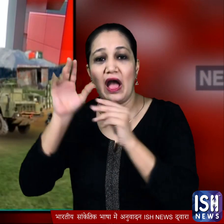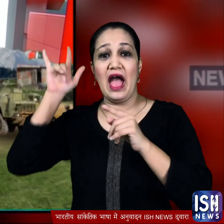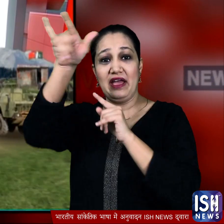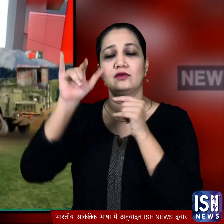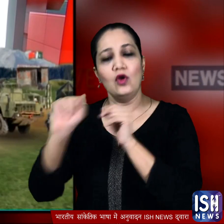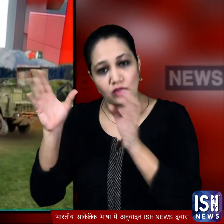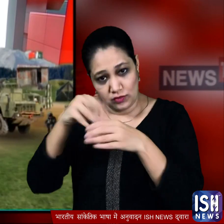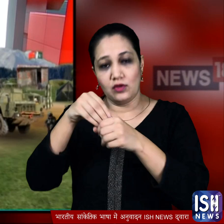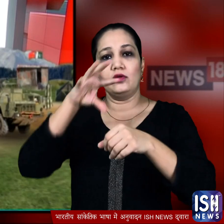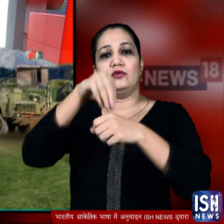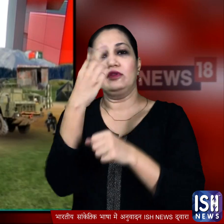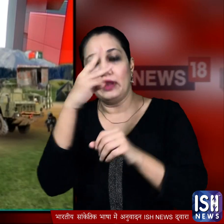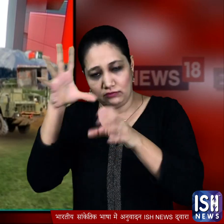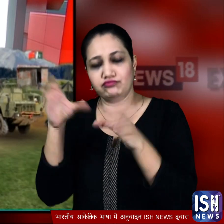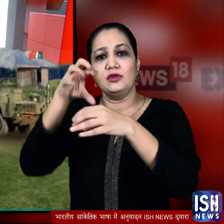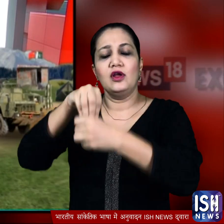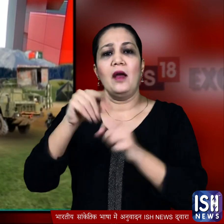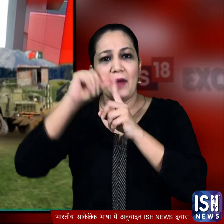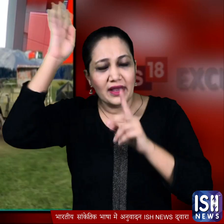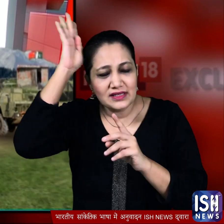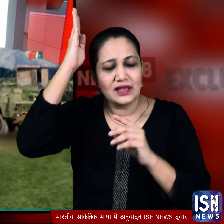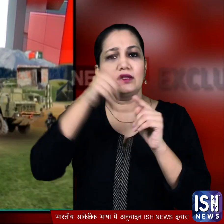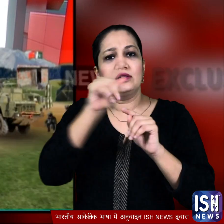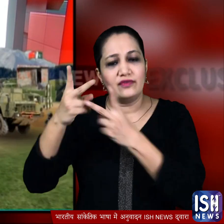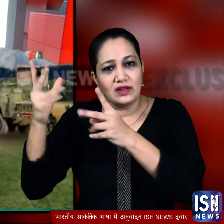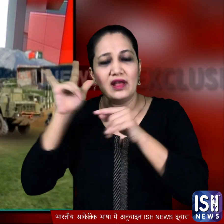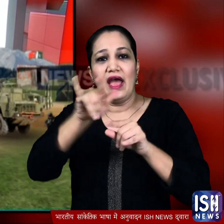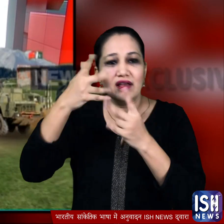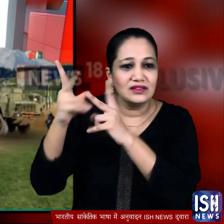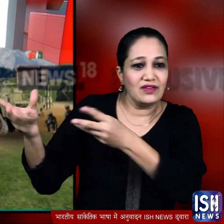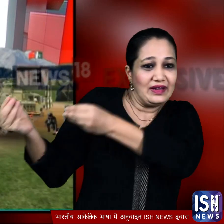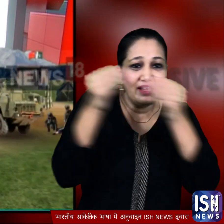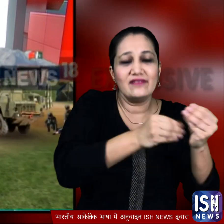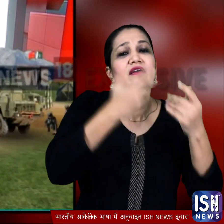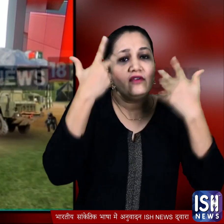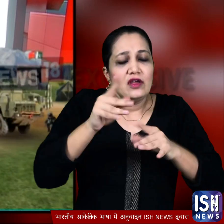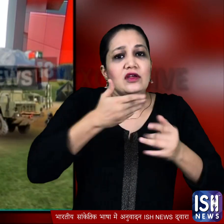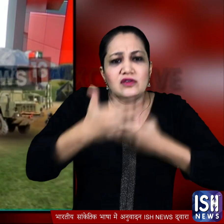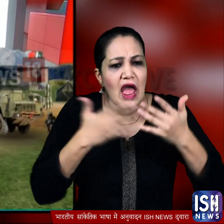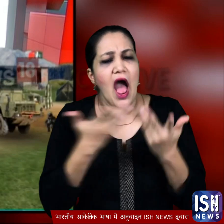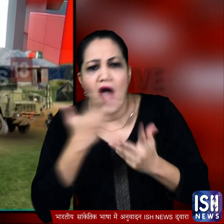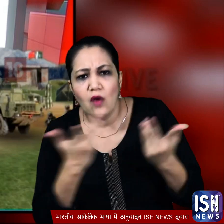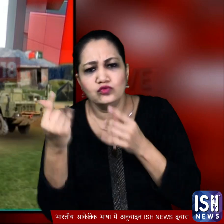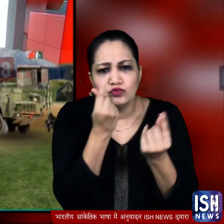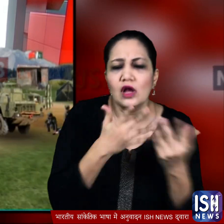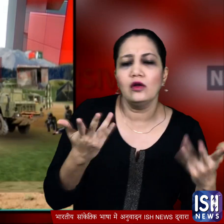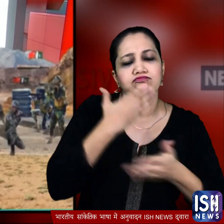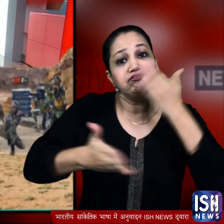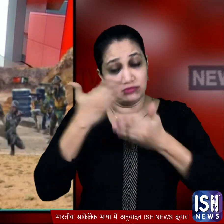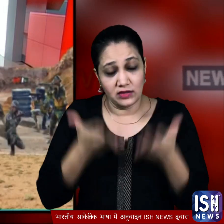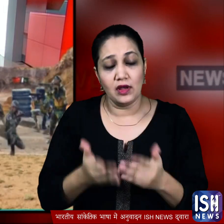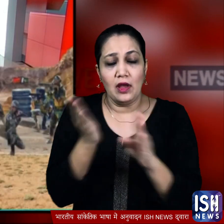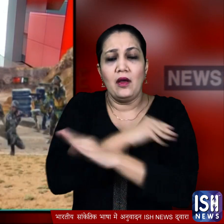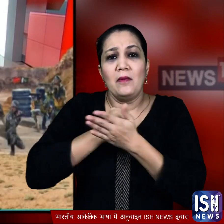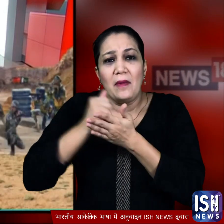डिफेंस यूनिट भी हिस्सा ले रही, जो पाकिस्तानी सैनिकों को चीन से ही मिले एयर डिफेंस सिस्टम को चलाने की ट्रेनिंग दे रही। लेकिन खबरें हैं कि इस